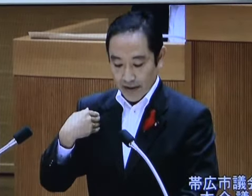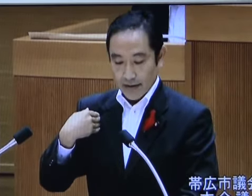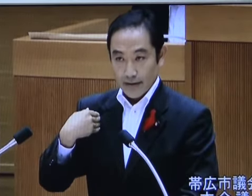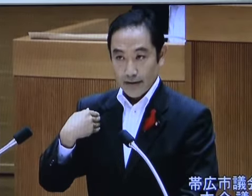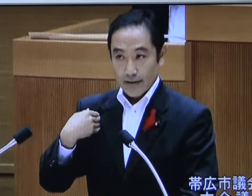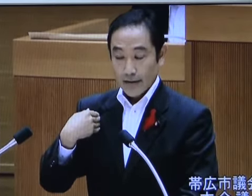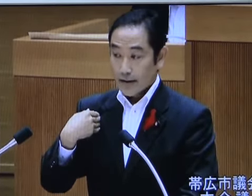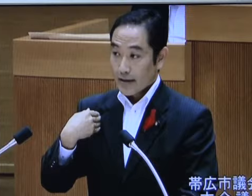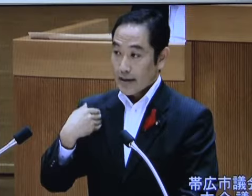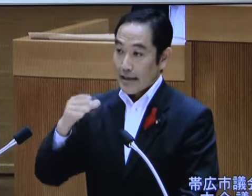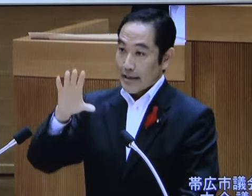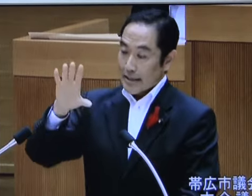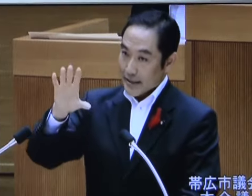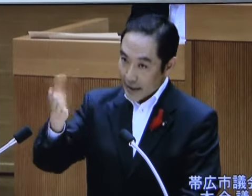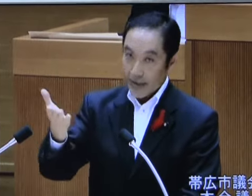。しかし